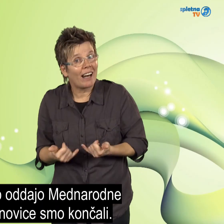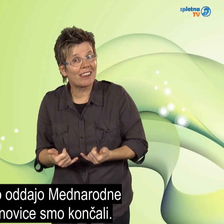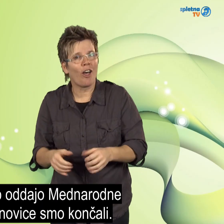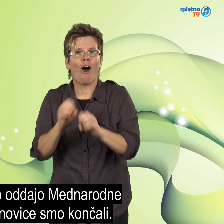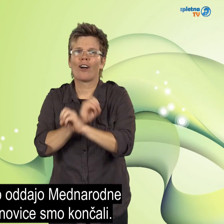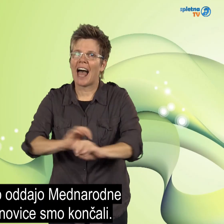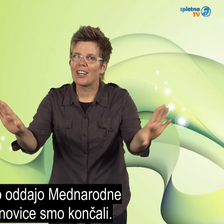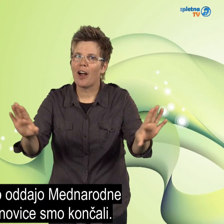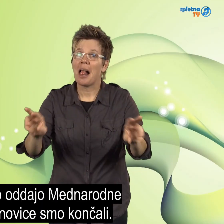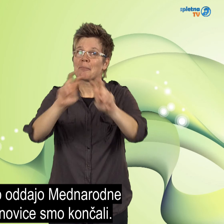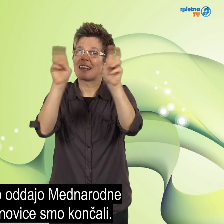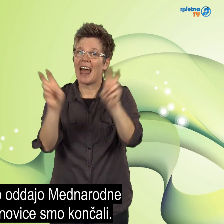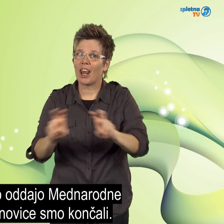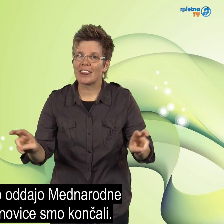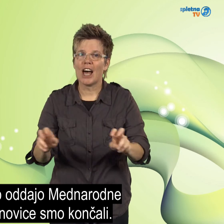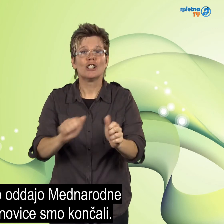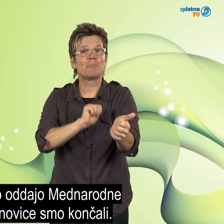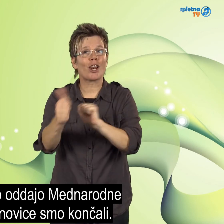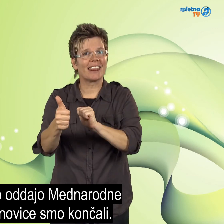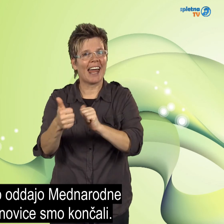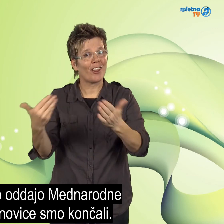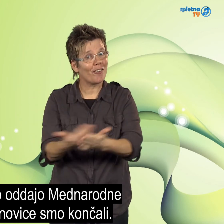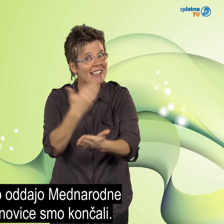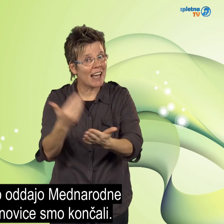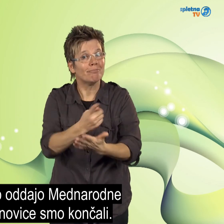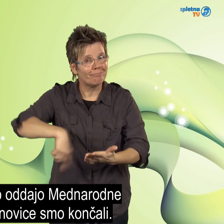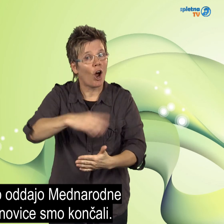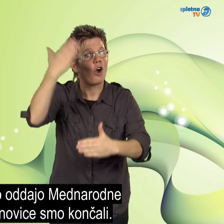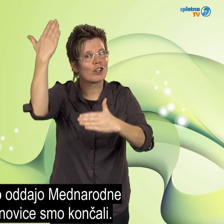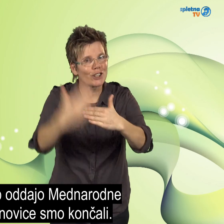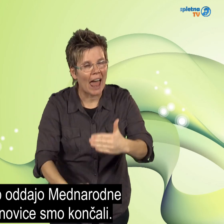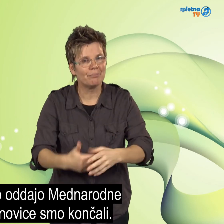S tokratno oddajo Mednarodne športne novice smo končali.